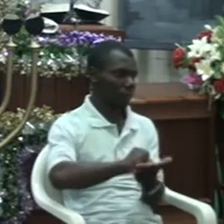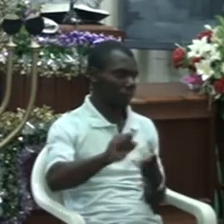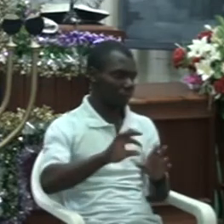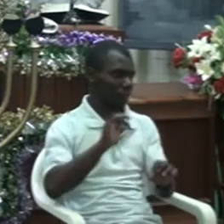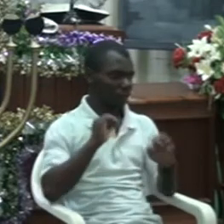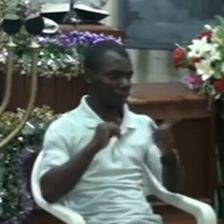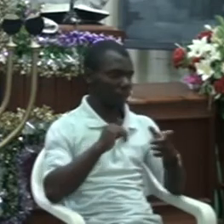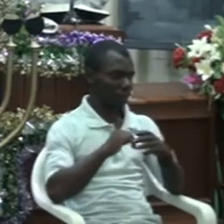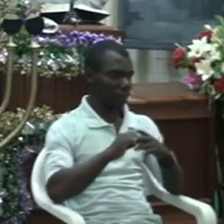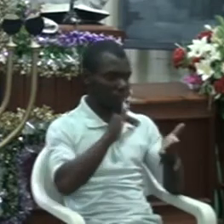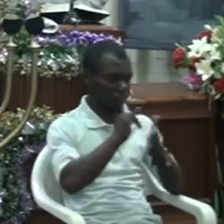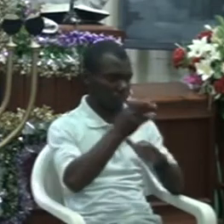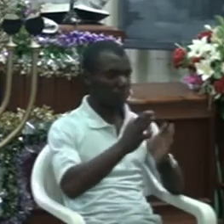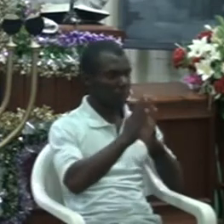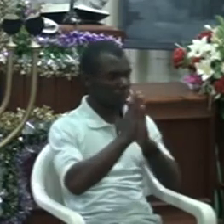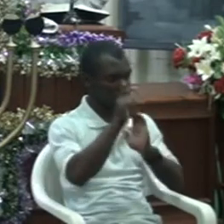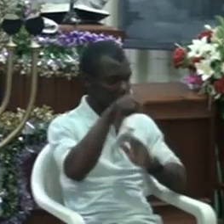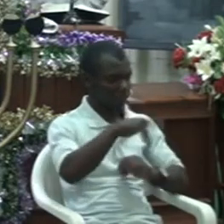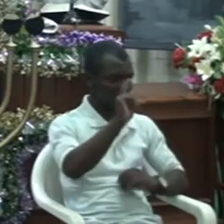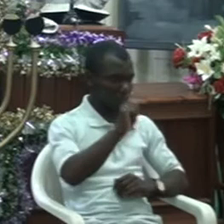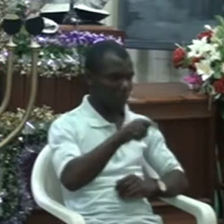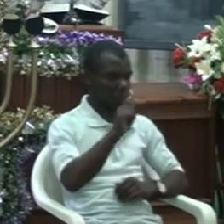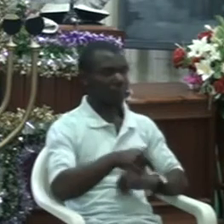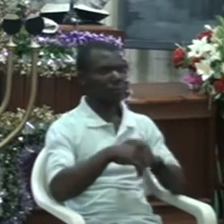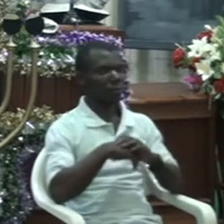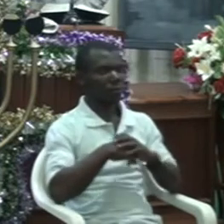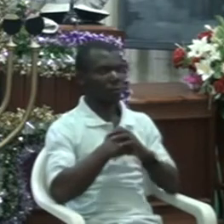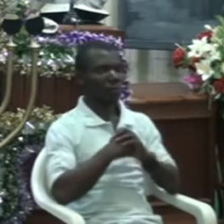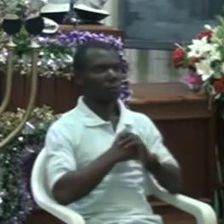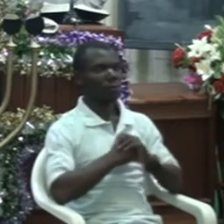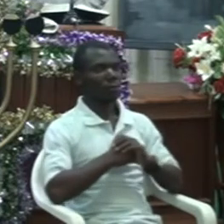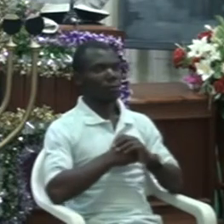de ton esprit. C'est ça la prière qu'il faut.